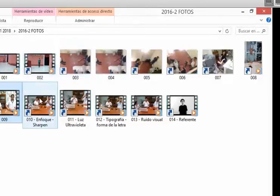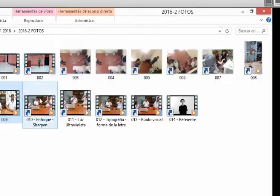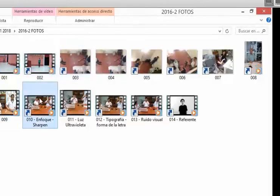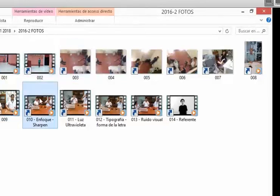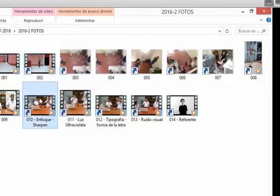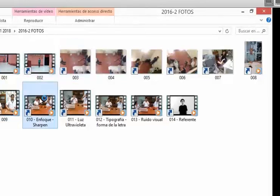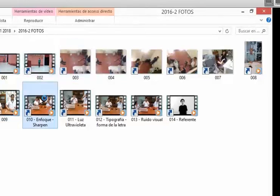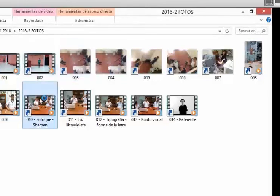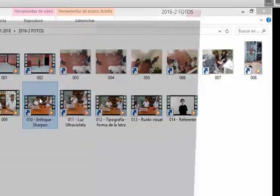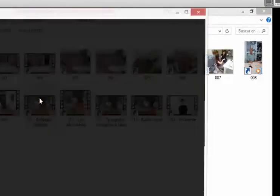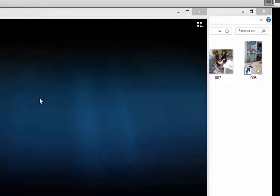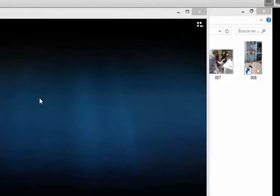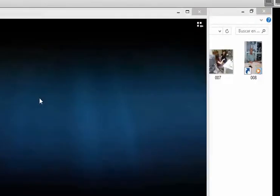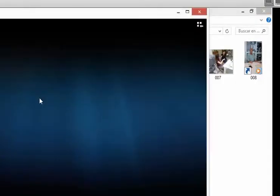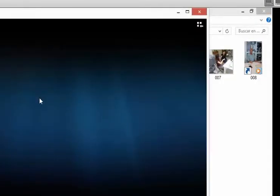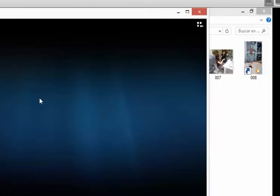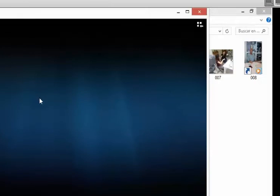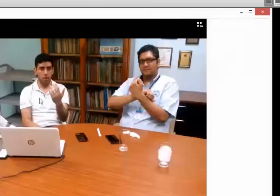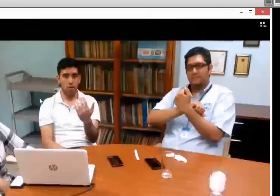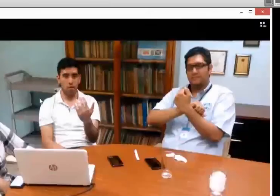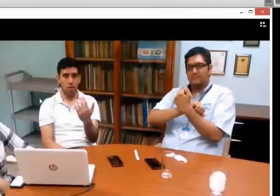Aquí están.